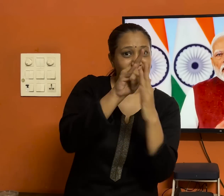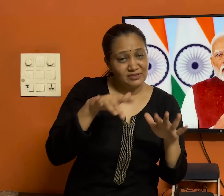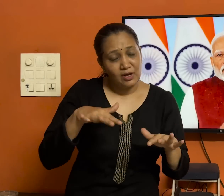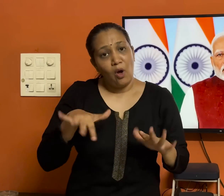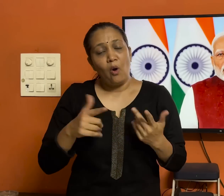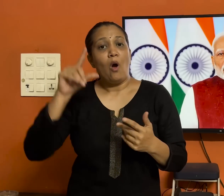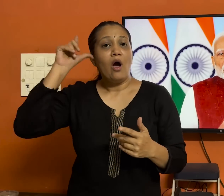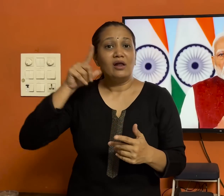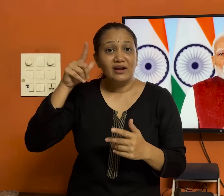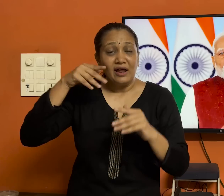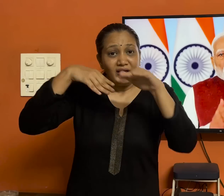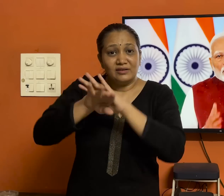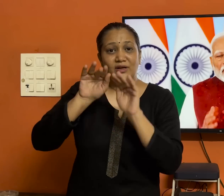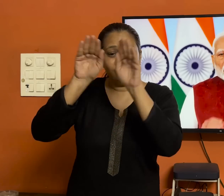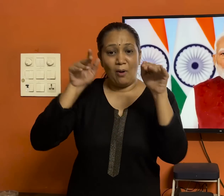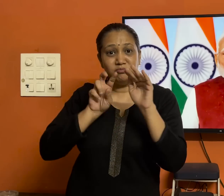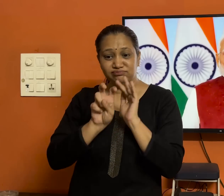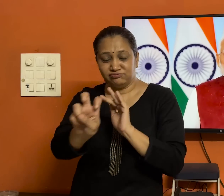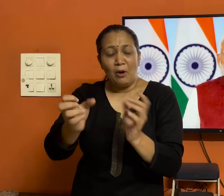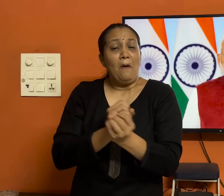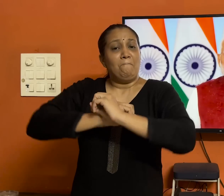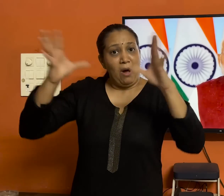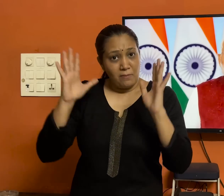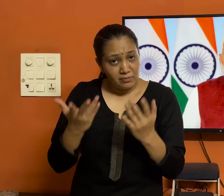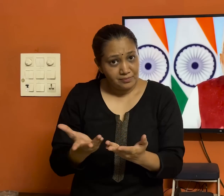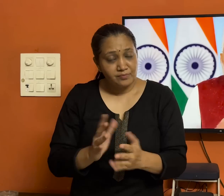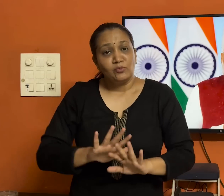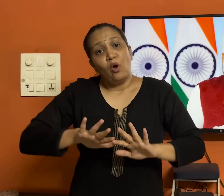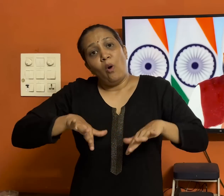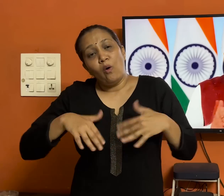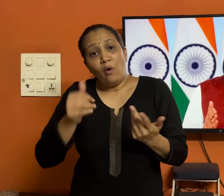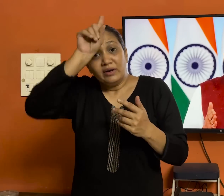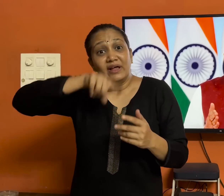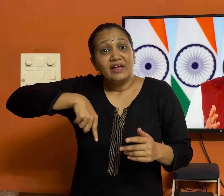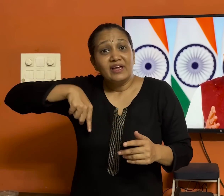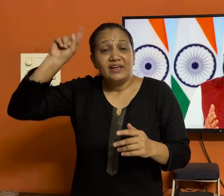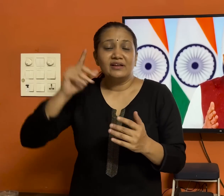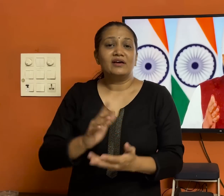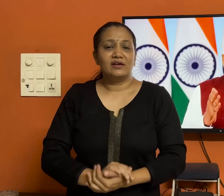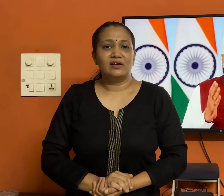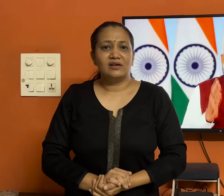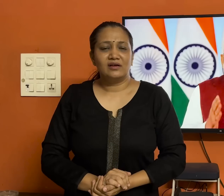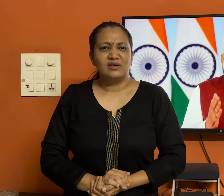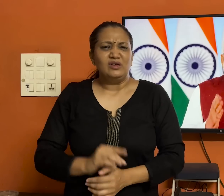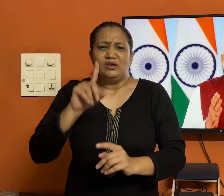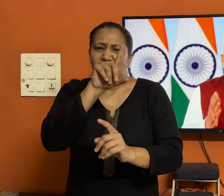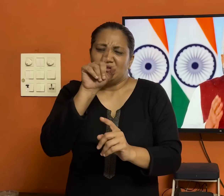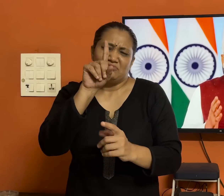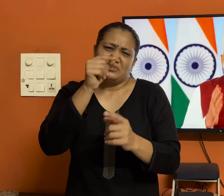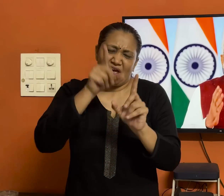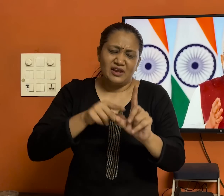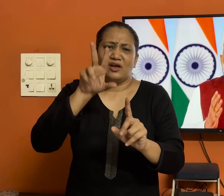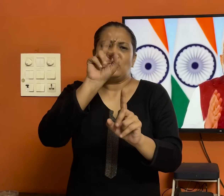चाहे लंदन ट्यूब बॉम्बिंग हो, या भारत में दशकों से जो